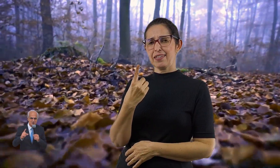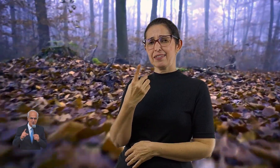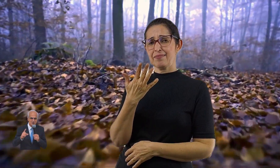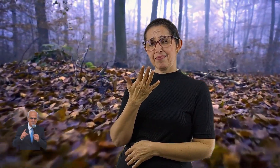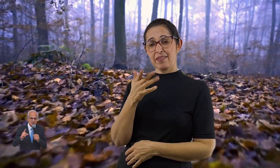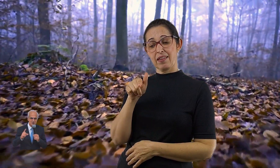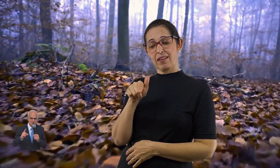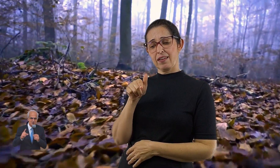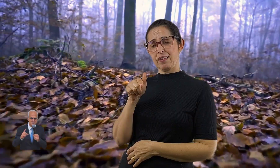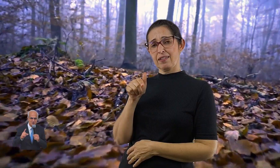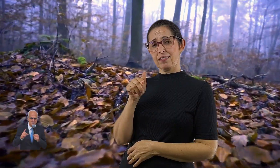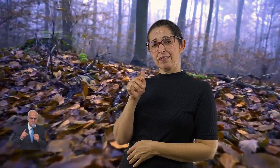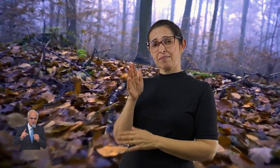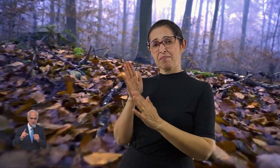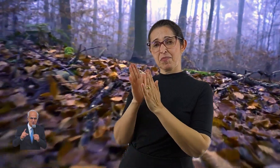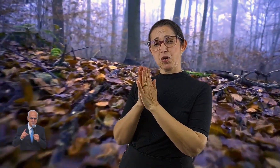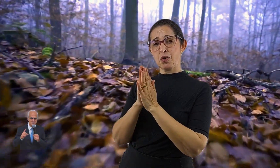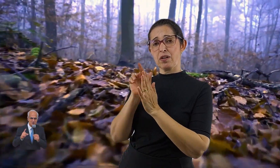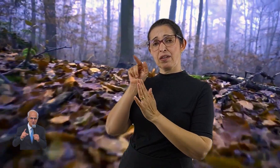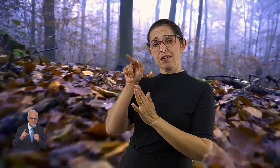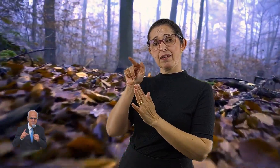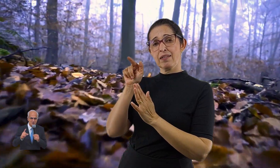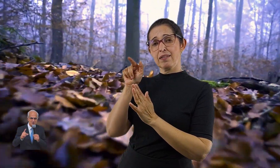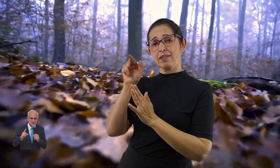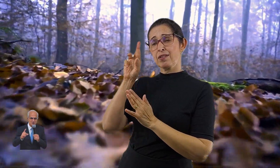Senhor, o que são os meus